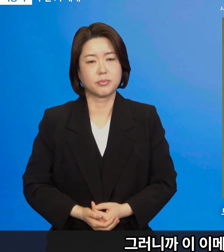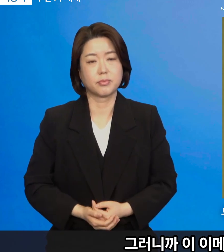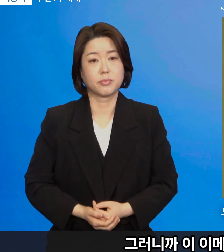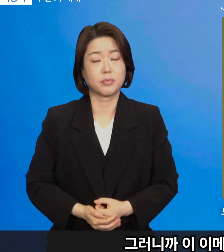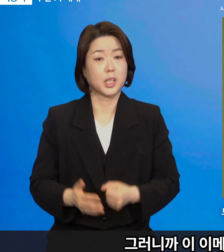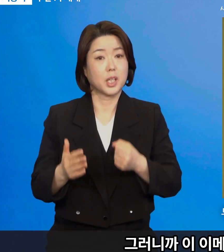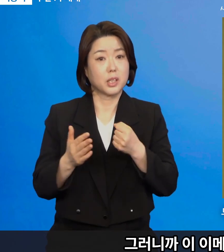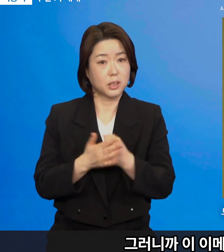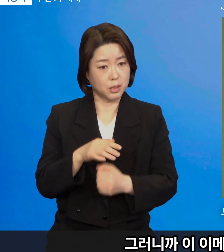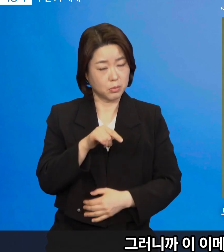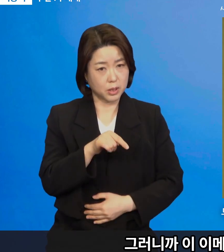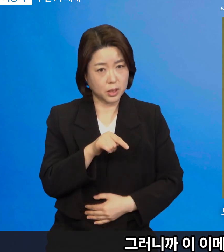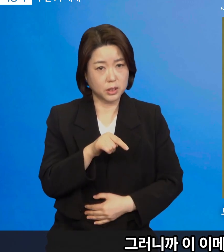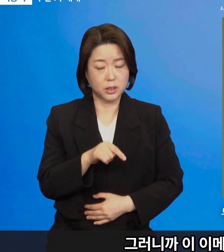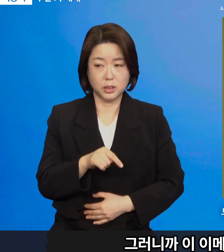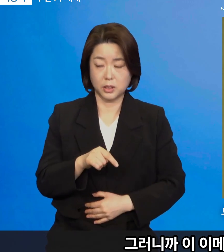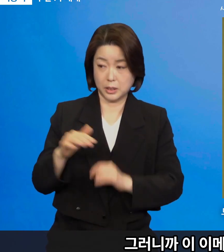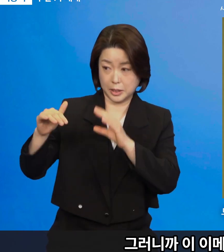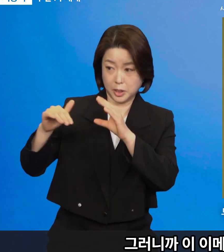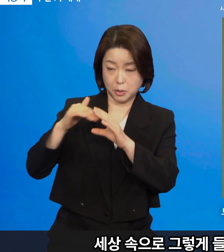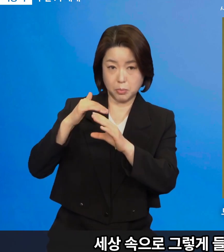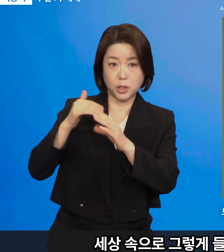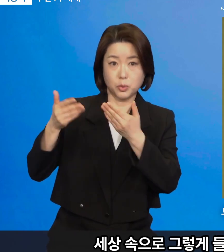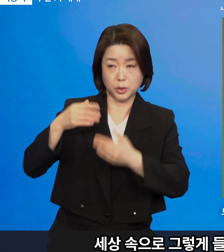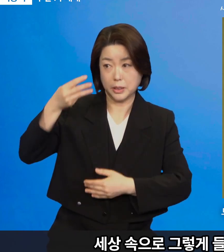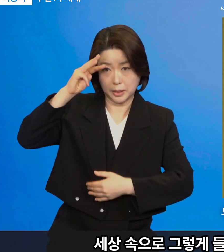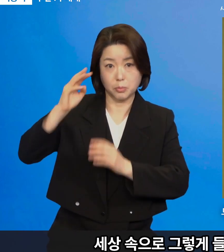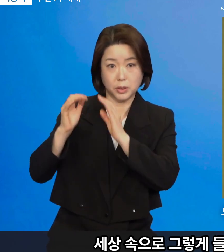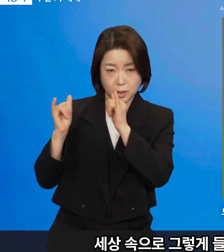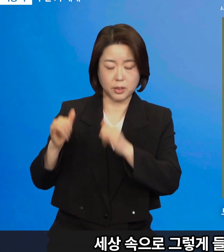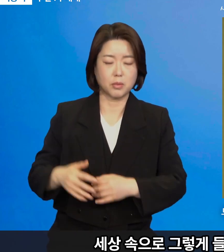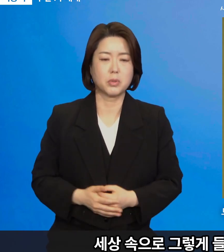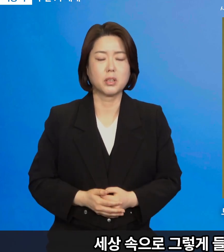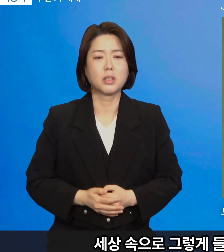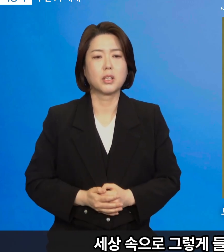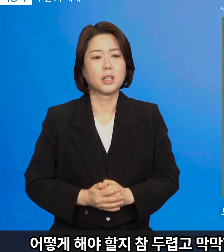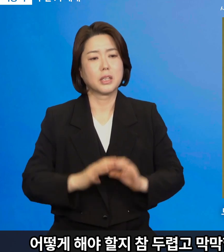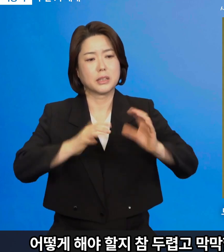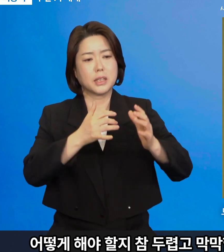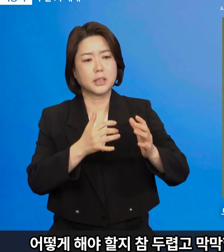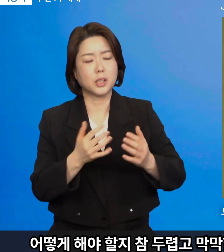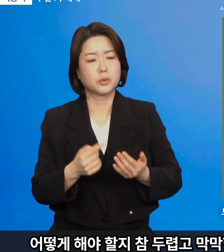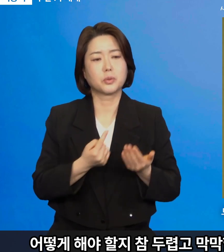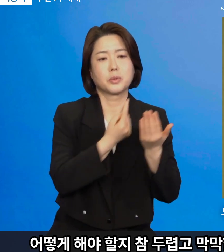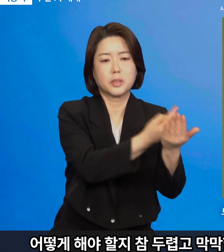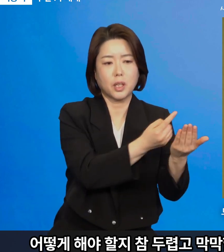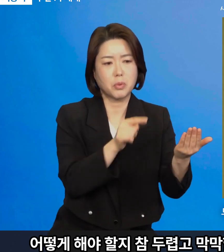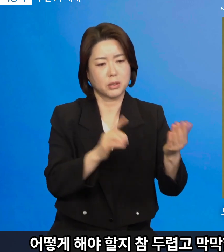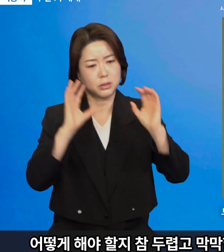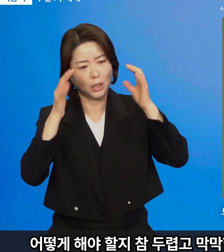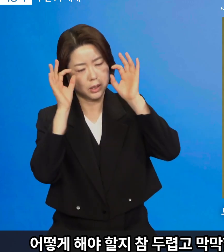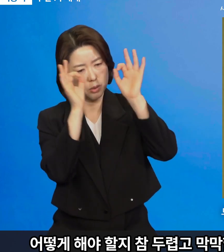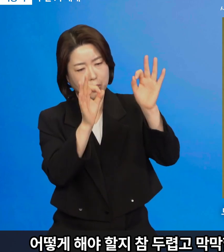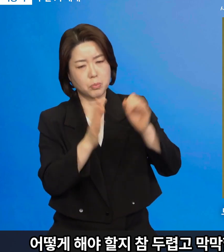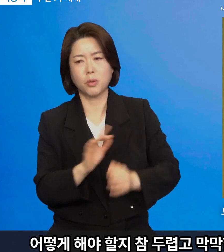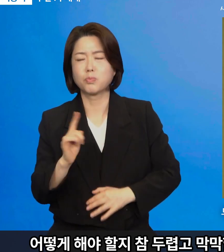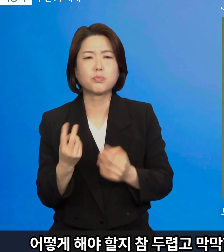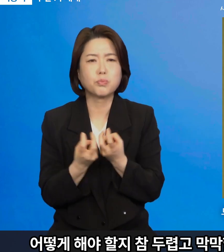그러니까 이 이메일을 보내신 분이 세상 속으로 그렇게 들어가는 아이들을 볼 때 어떻게 해야 할지 참